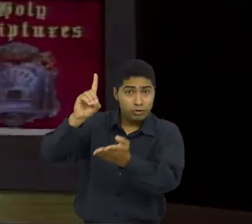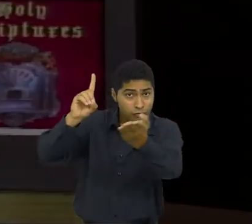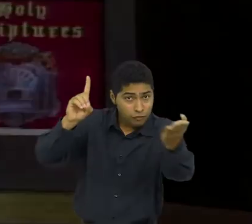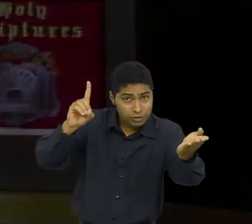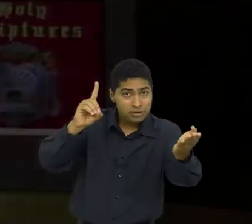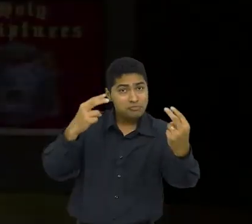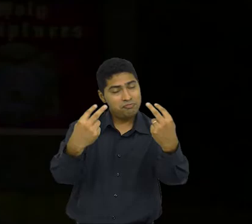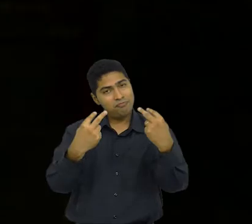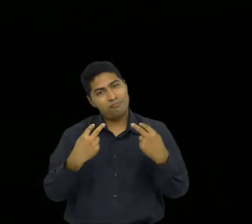ouvir.